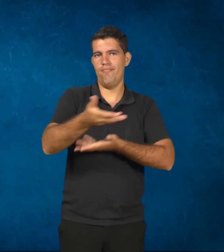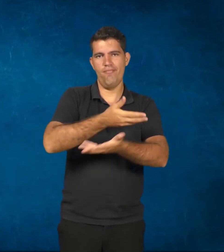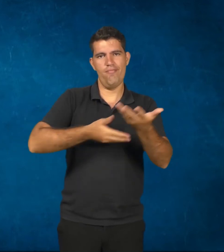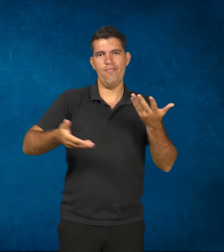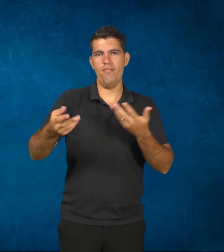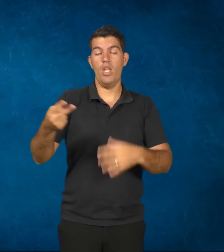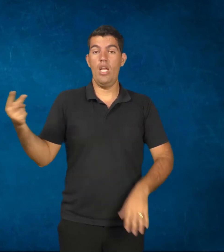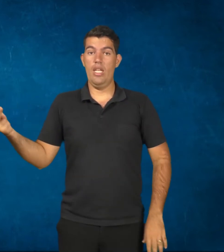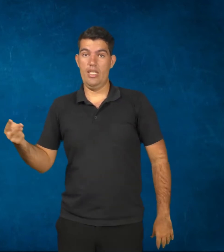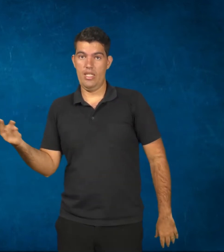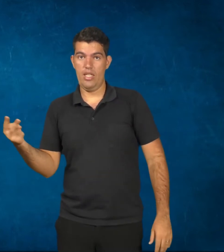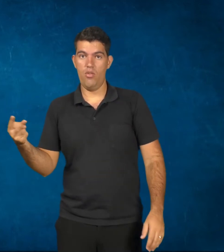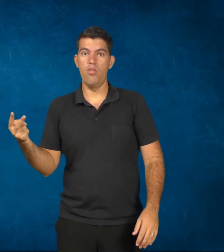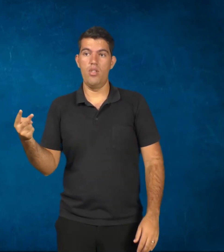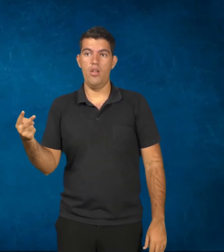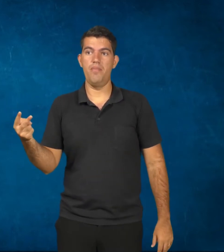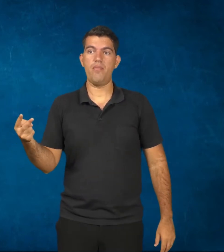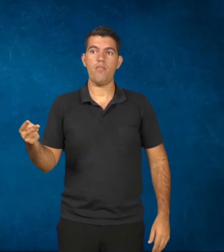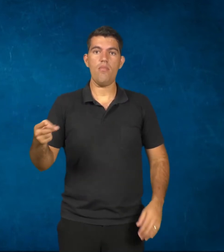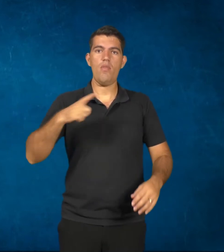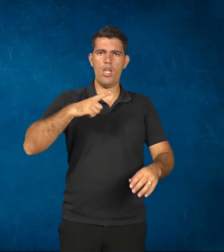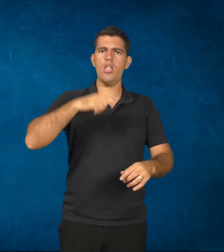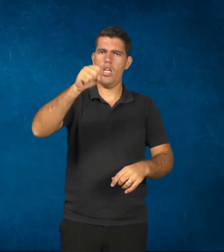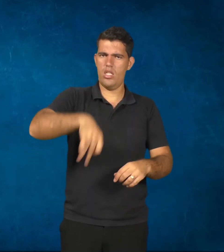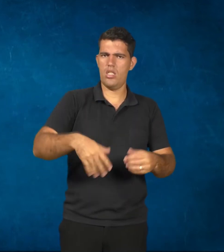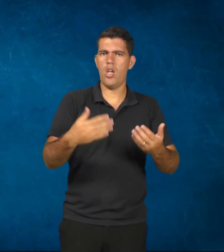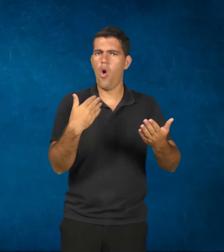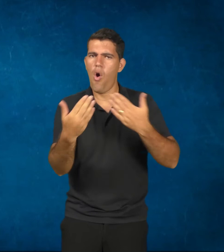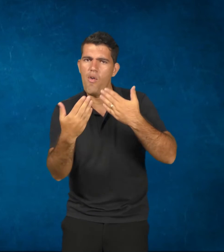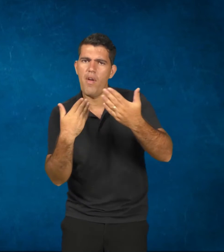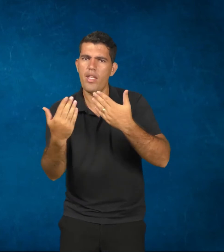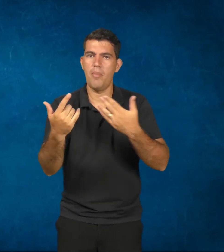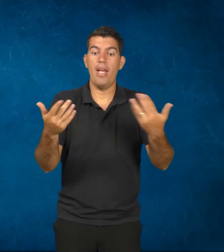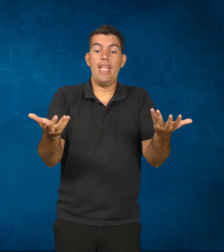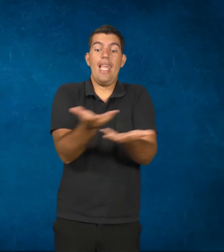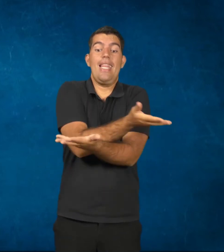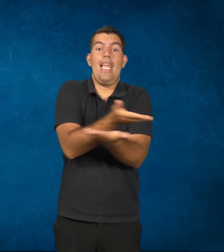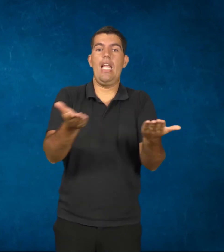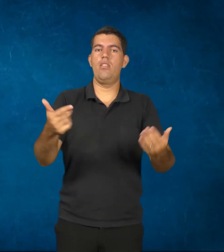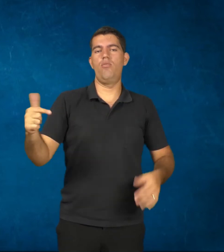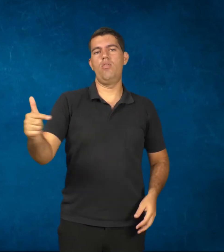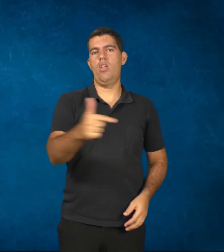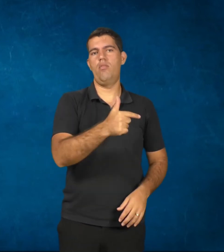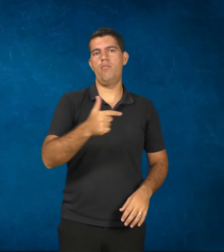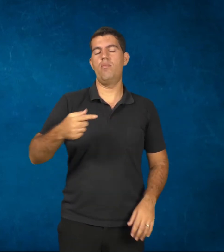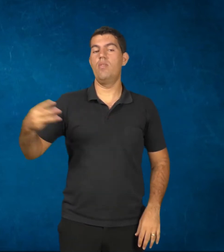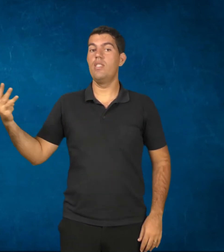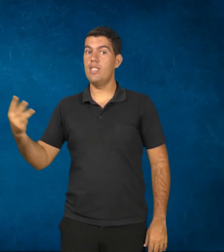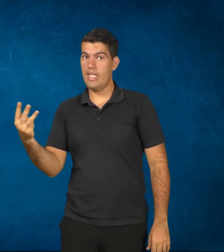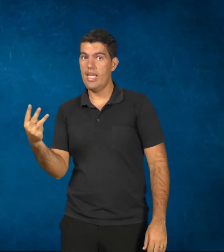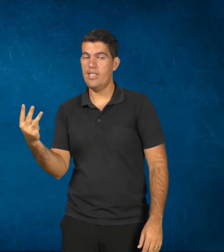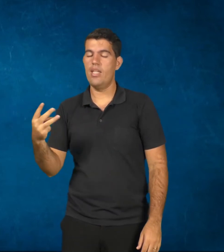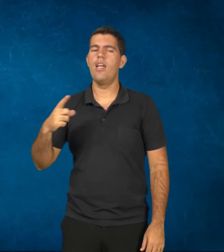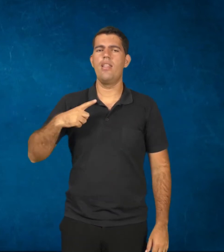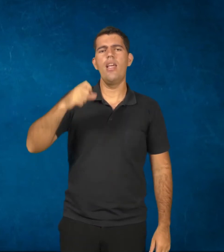disciplinas. Na pluridisciplinar há um diálogo, mas sem interação. Na interdisciplinar existe